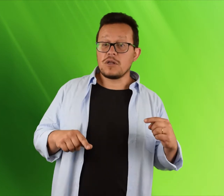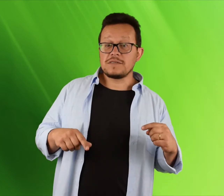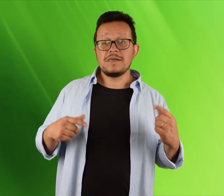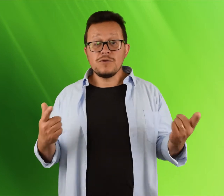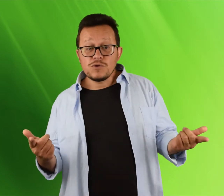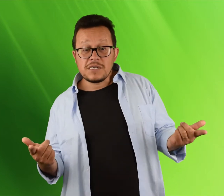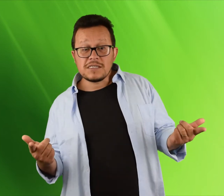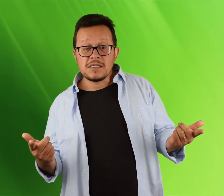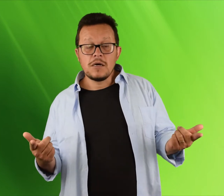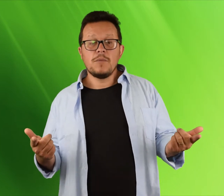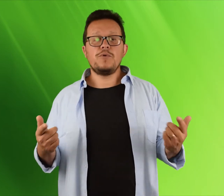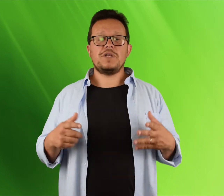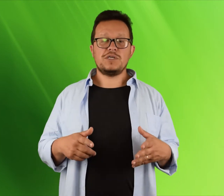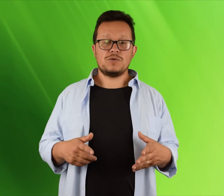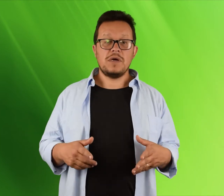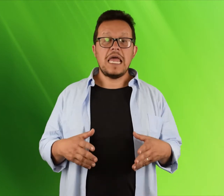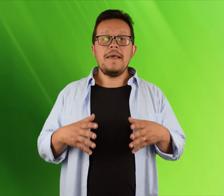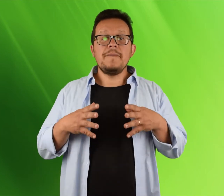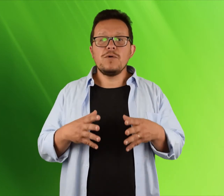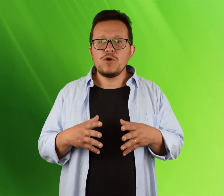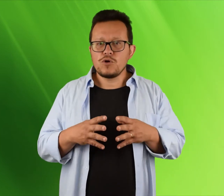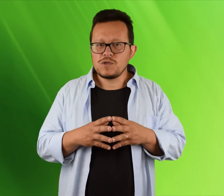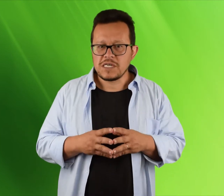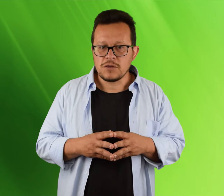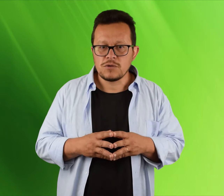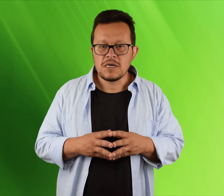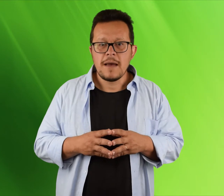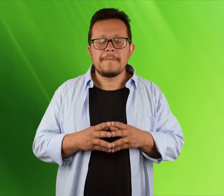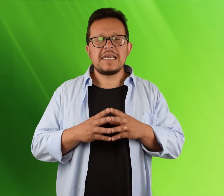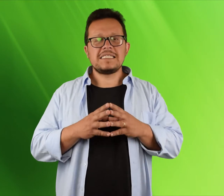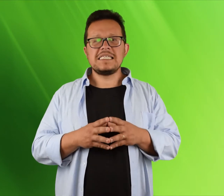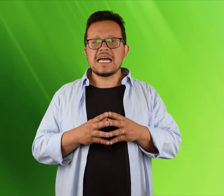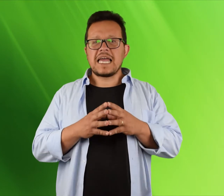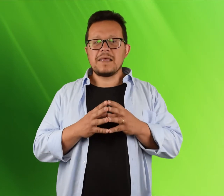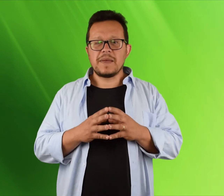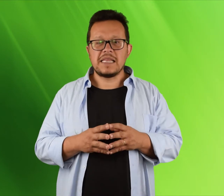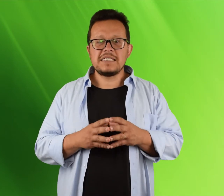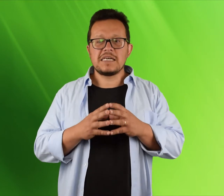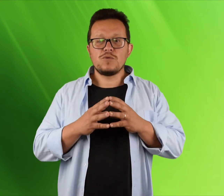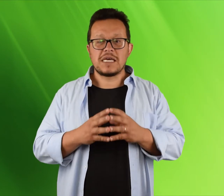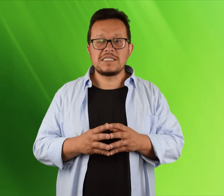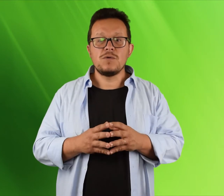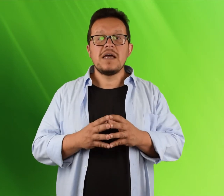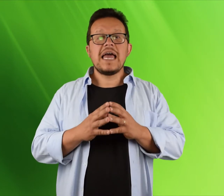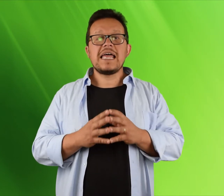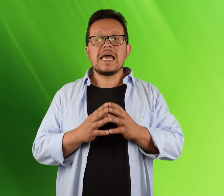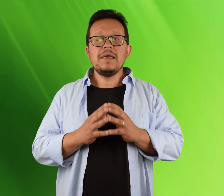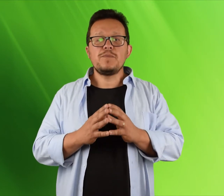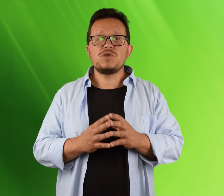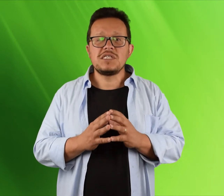escolas, indústrias. Por isso, em 1800, parecia que a independência do Brasil era